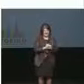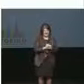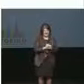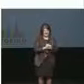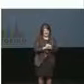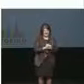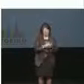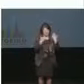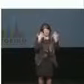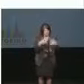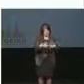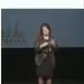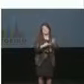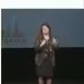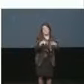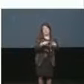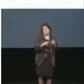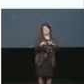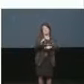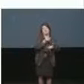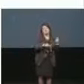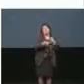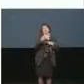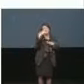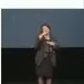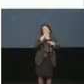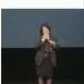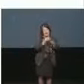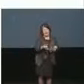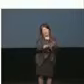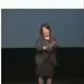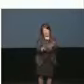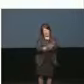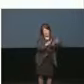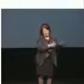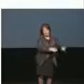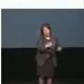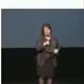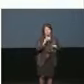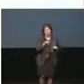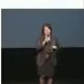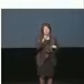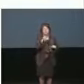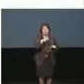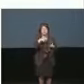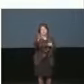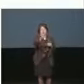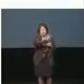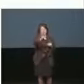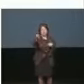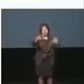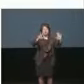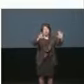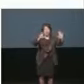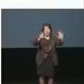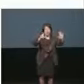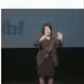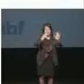chiudo con i progetti speciali un dato su tutti l'IBF è già a 480 iscritti